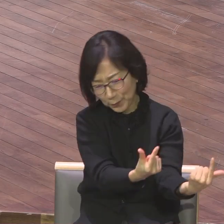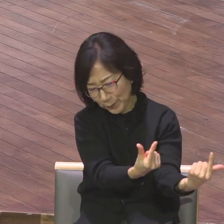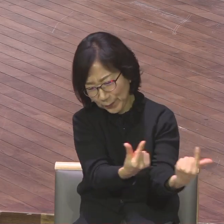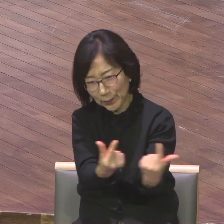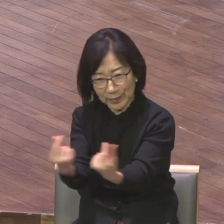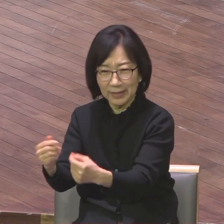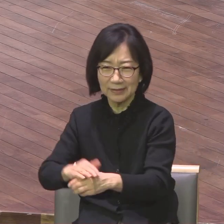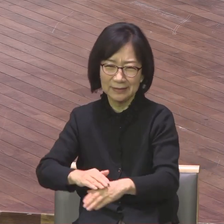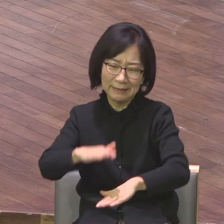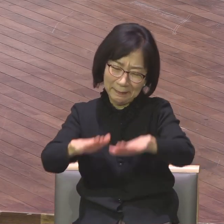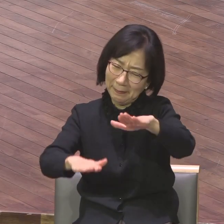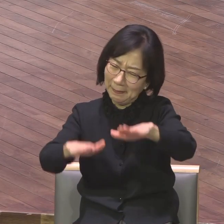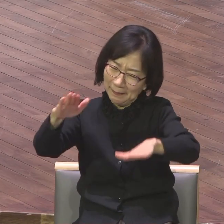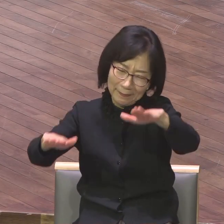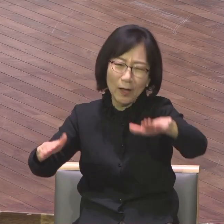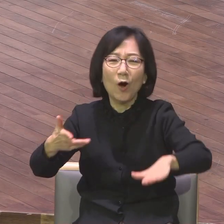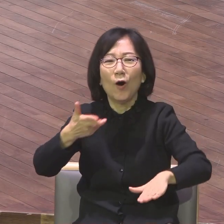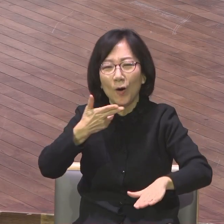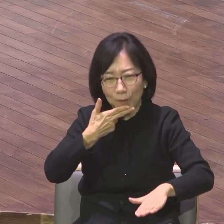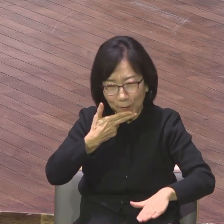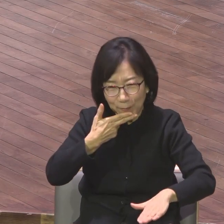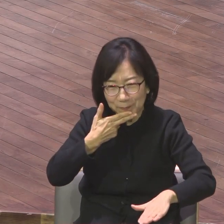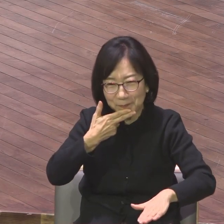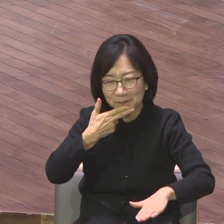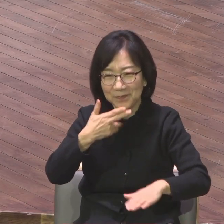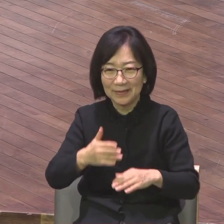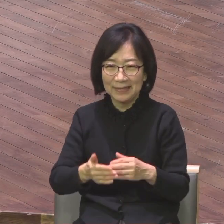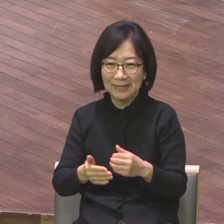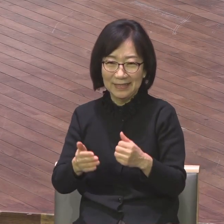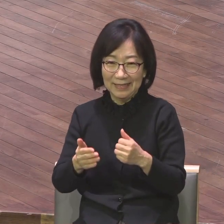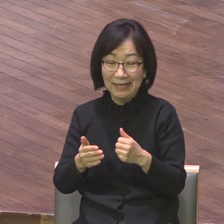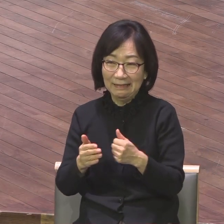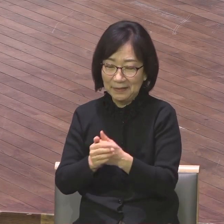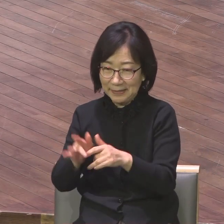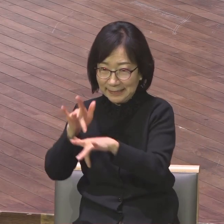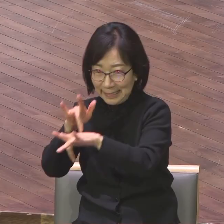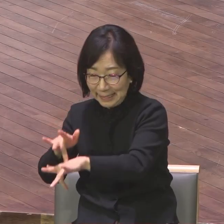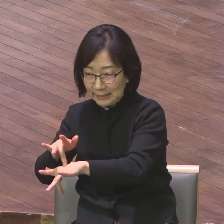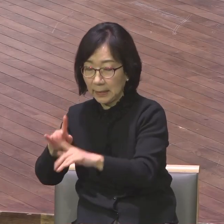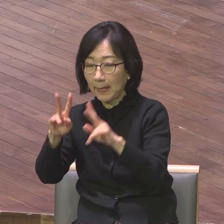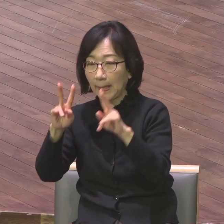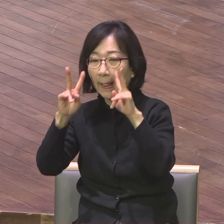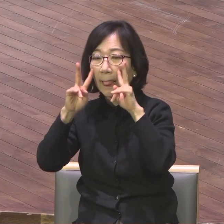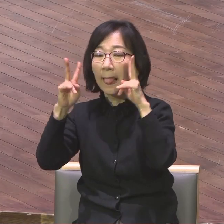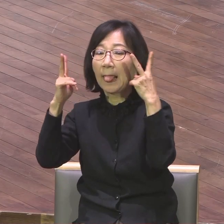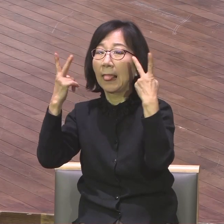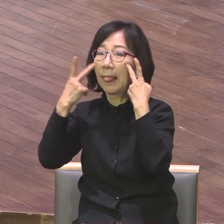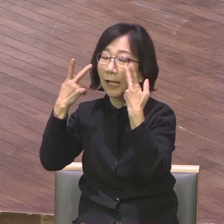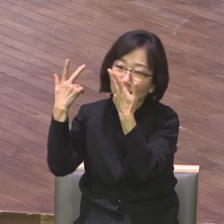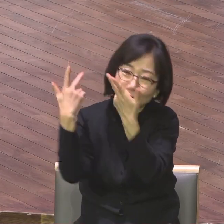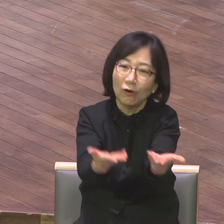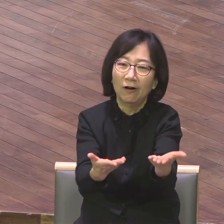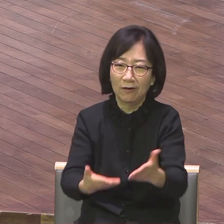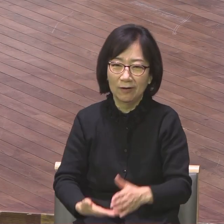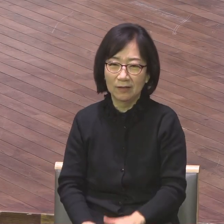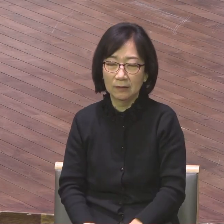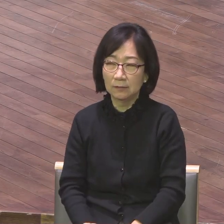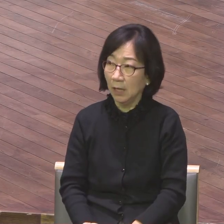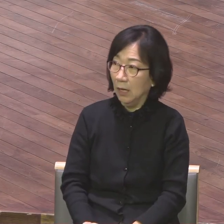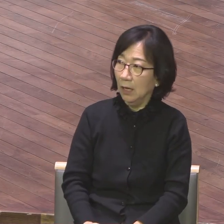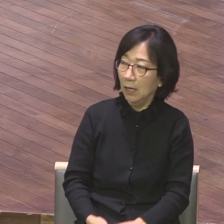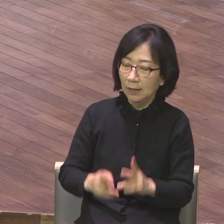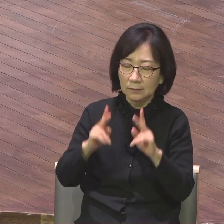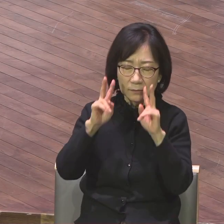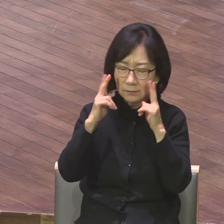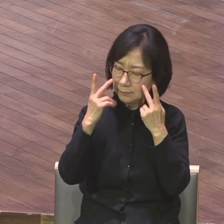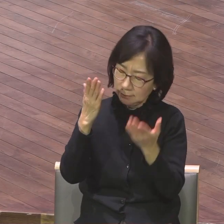사단이요 그렇게 착각하게 만들어가지고 불행하게 완전히 화평을 깨버리게 만드는 작전을 쓰고 있죠. 특별히